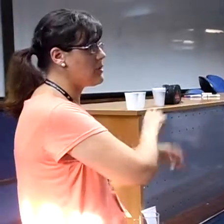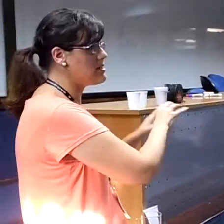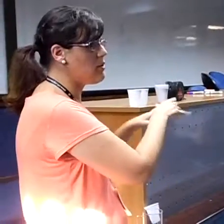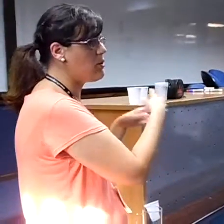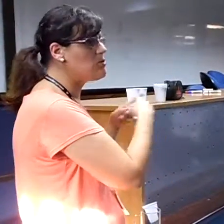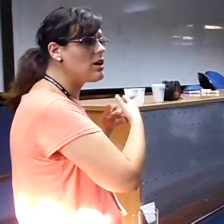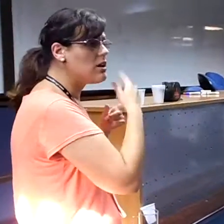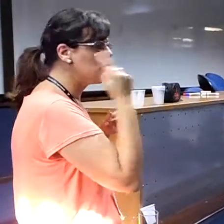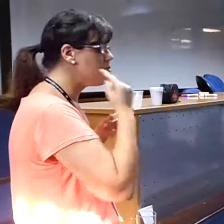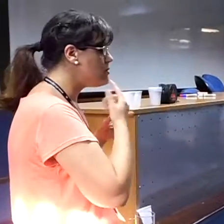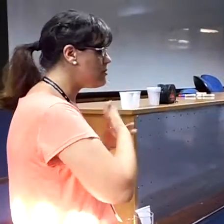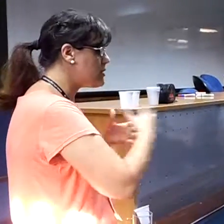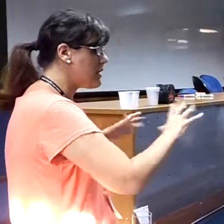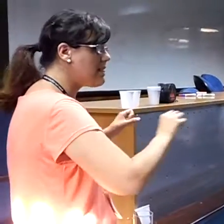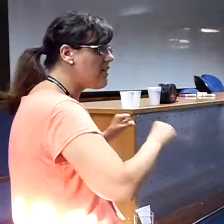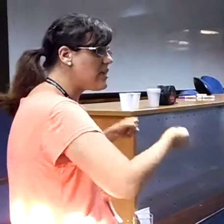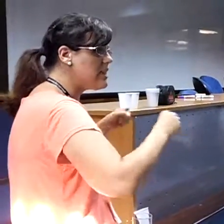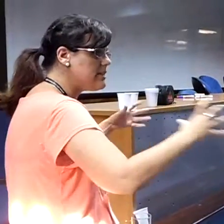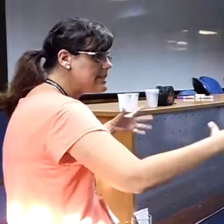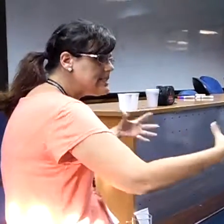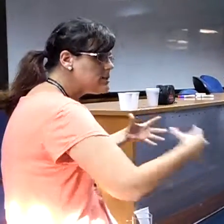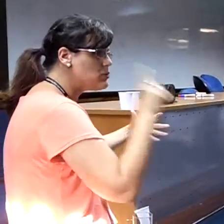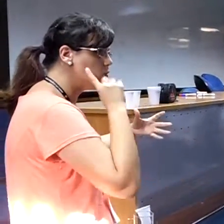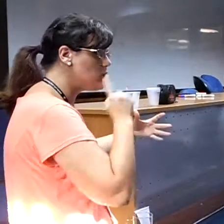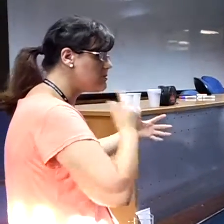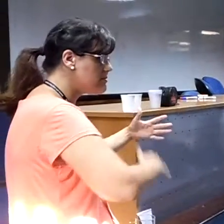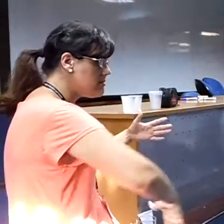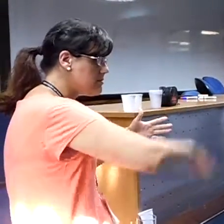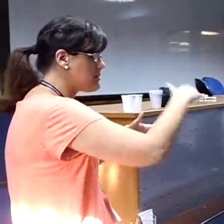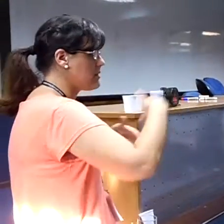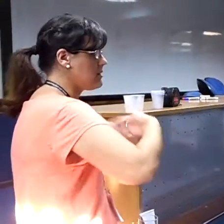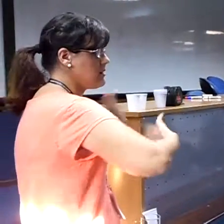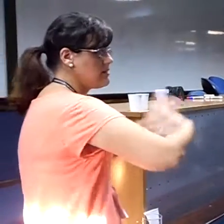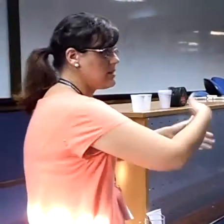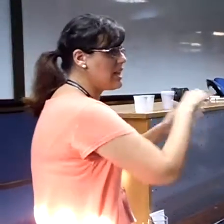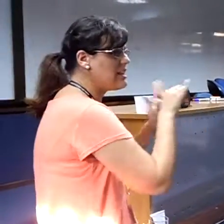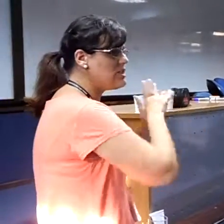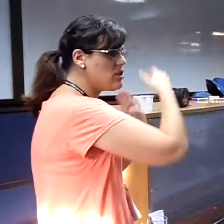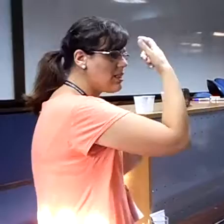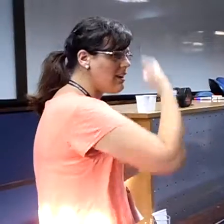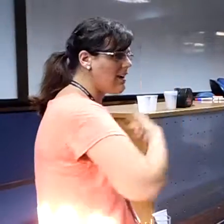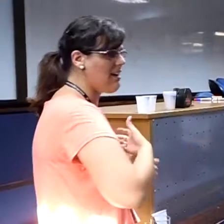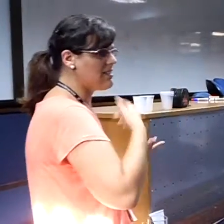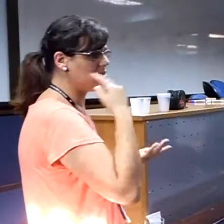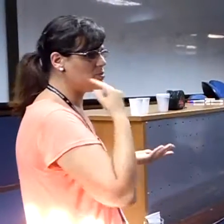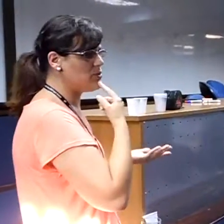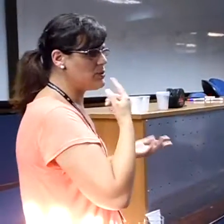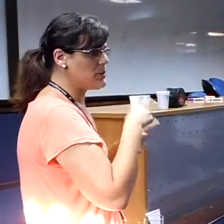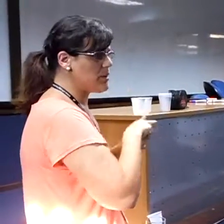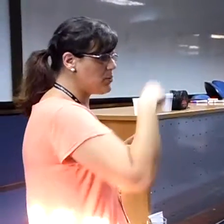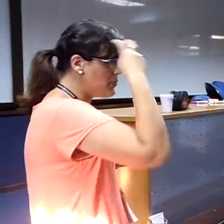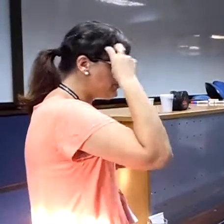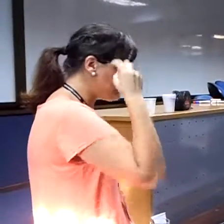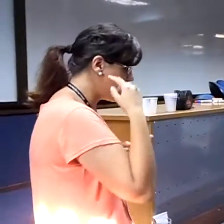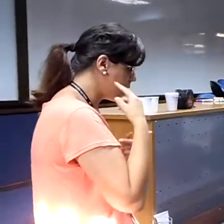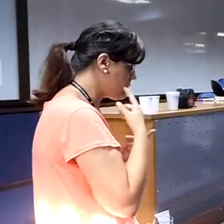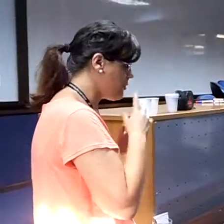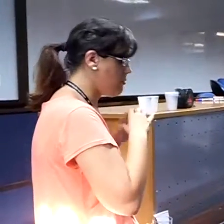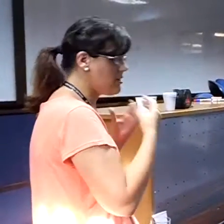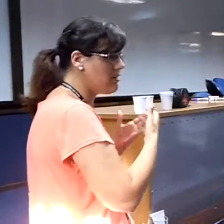da educação, mas, né, tem várias teses e dissertações produzidas sobre questões de